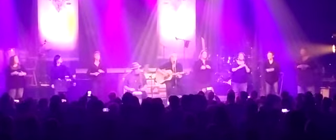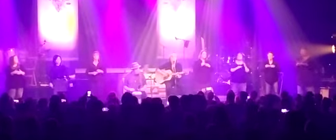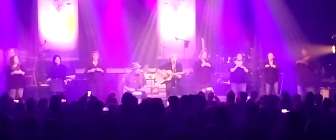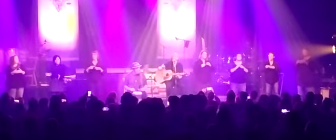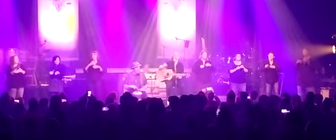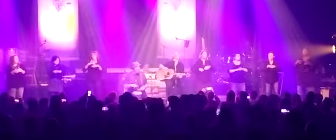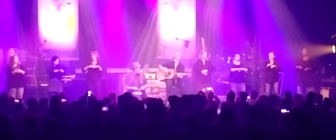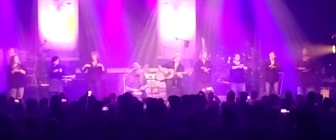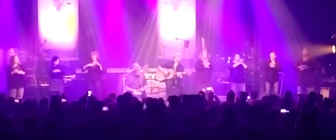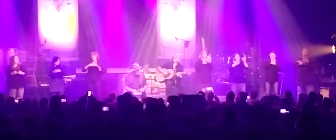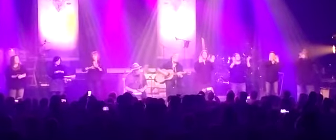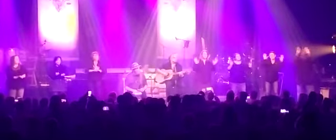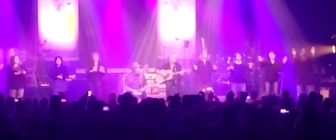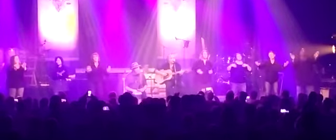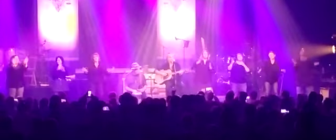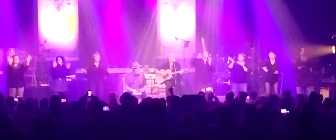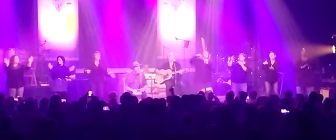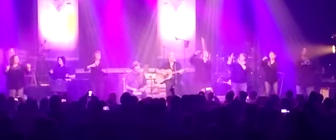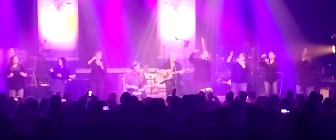Hey, on vous